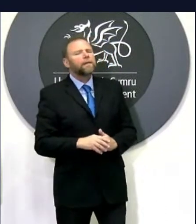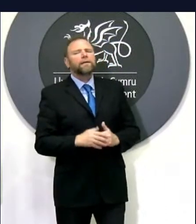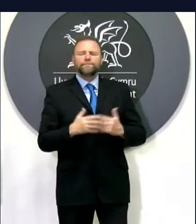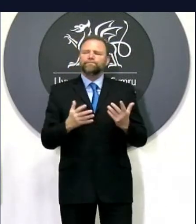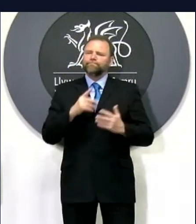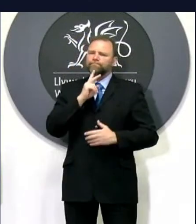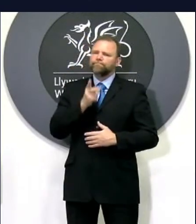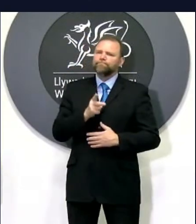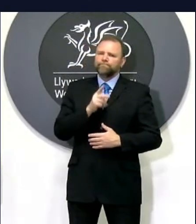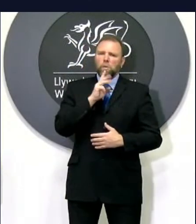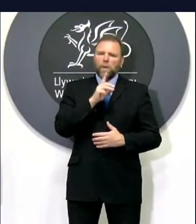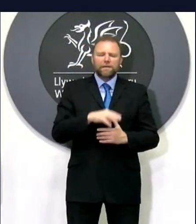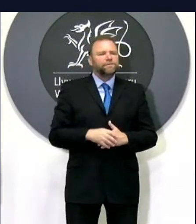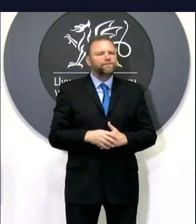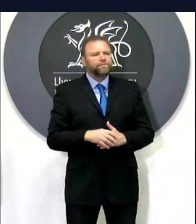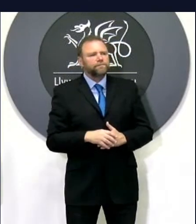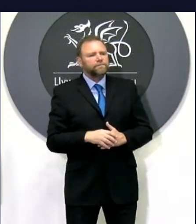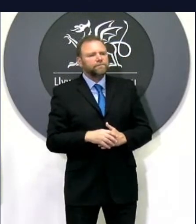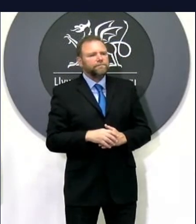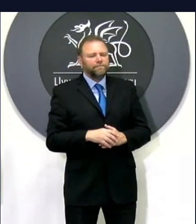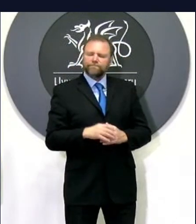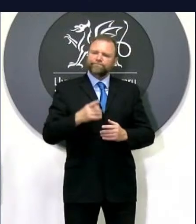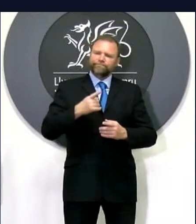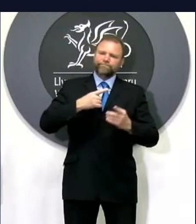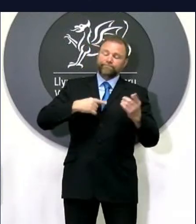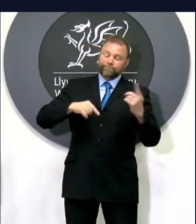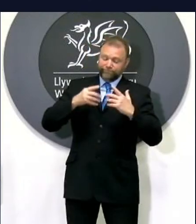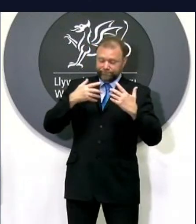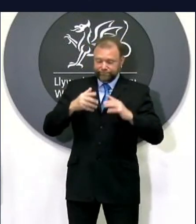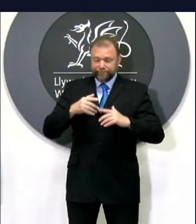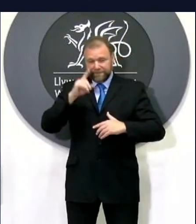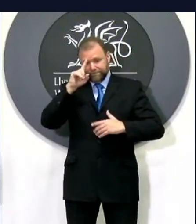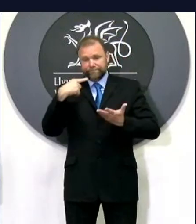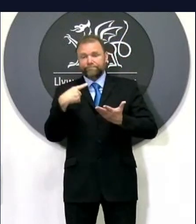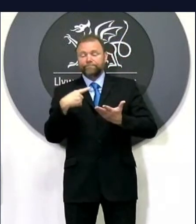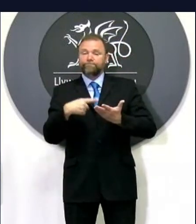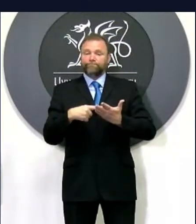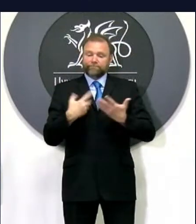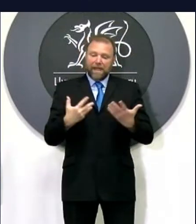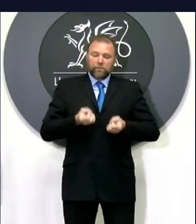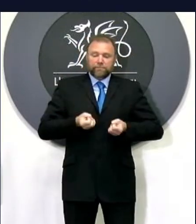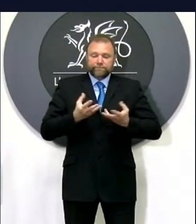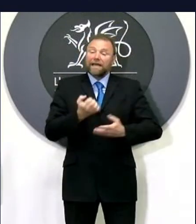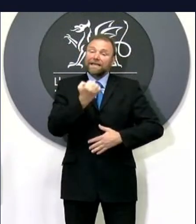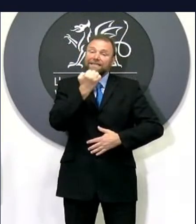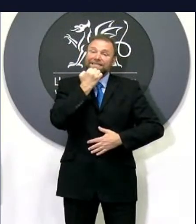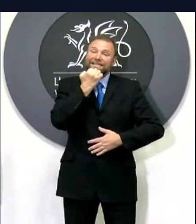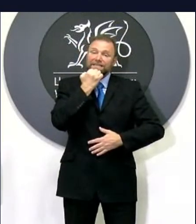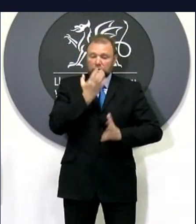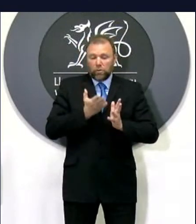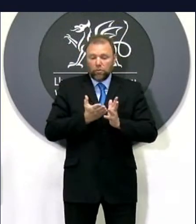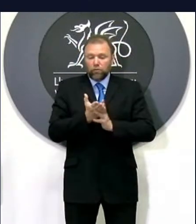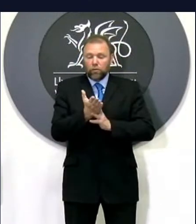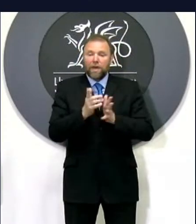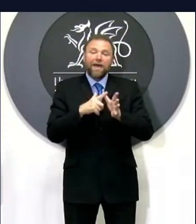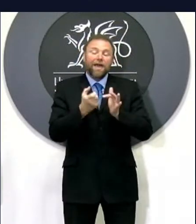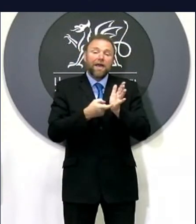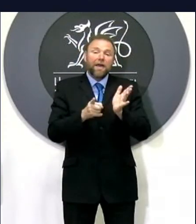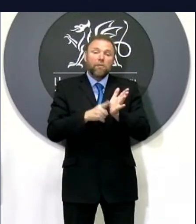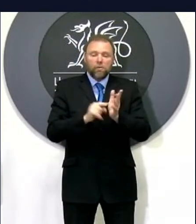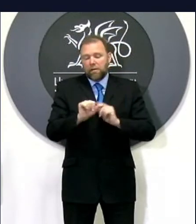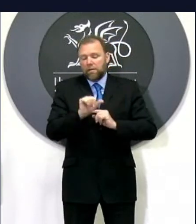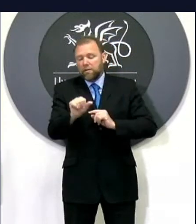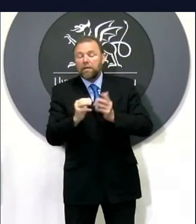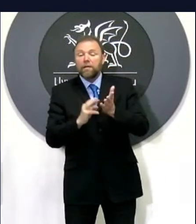mis Ebrill ac i mis Mai, a ni'n gallu, dros y chwe wythnos nesaf, ni'n gallu